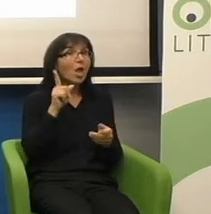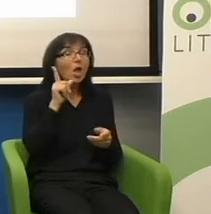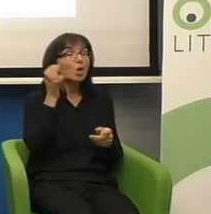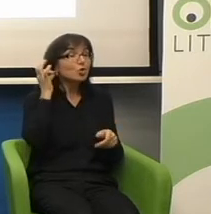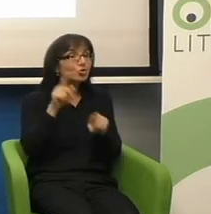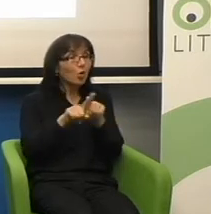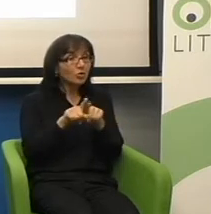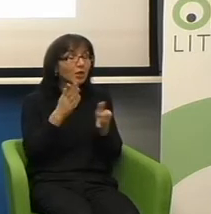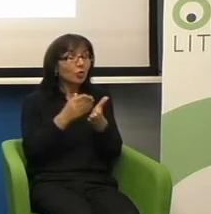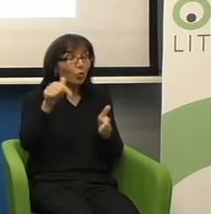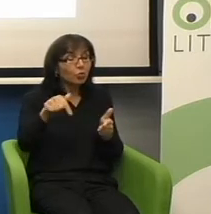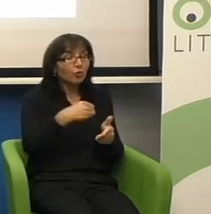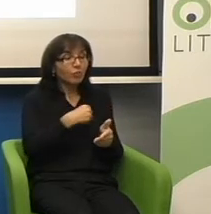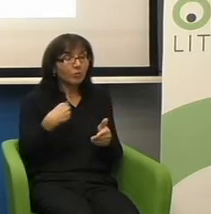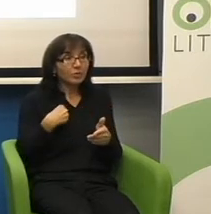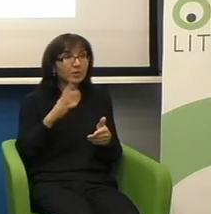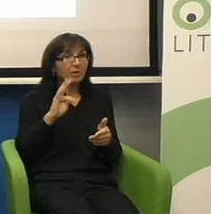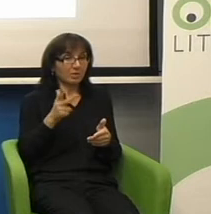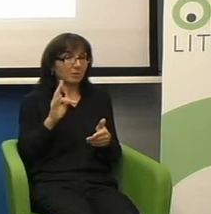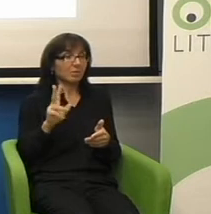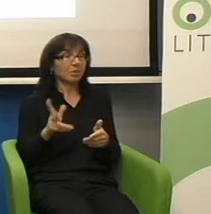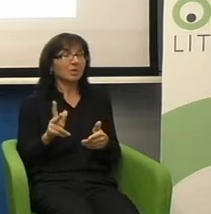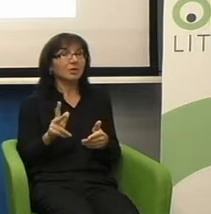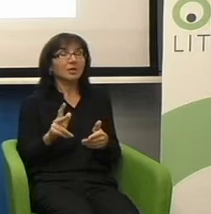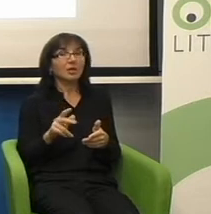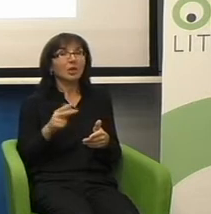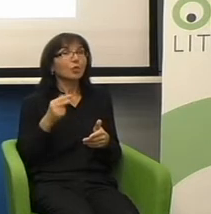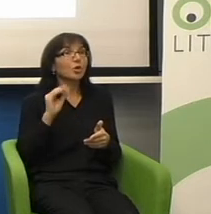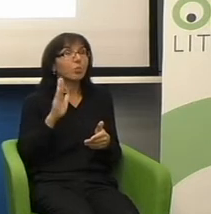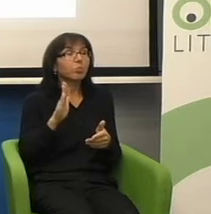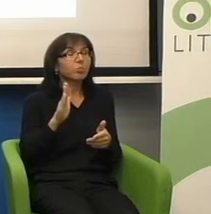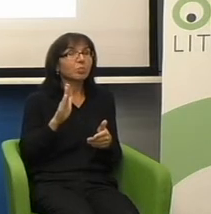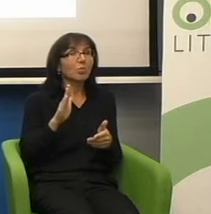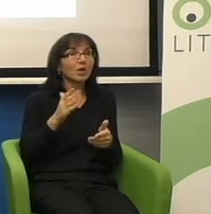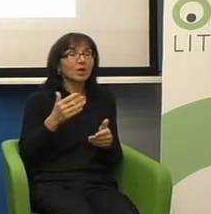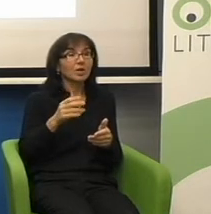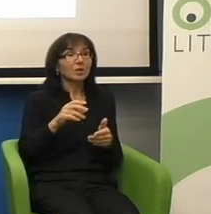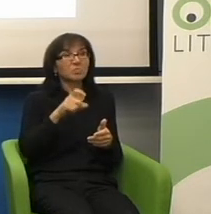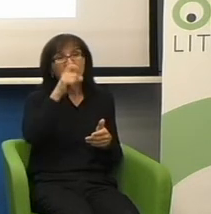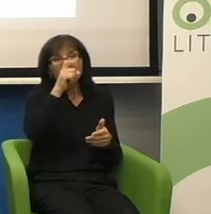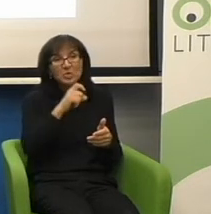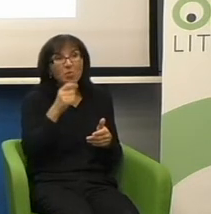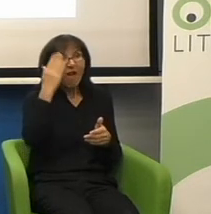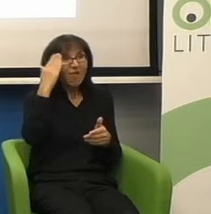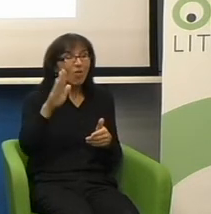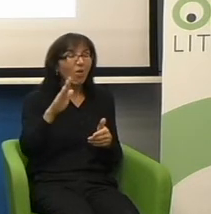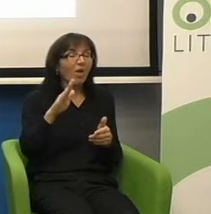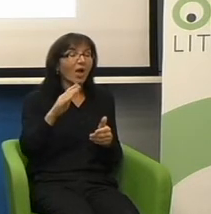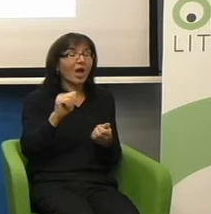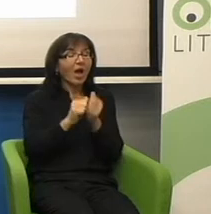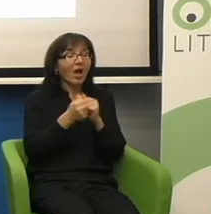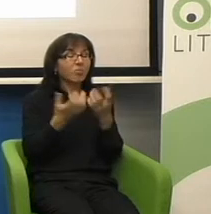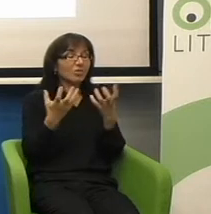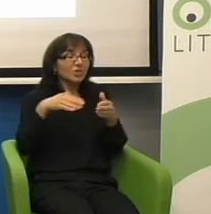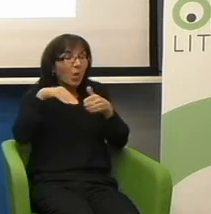tutaj. Tak. Mówię o tych osobach, które są... I to nie była jakaś ich zła wola, nie? Czy chęć ukrywania prawdy. Było